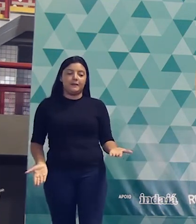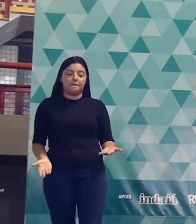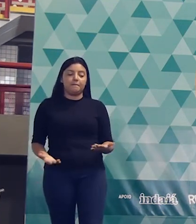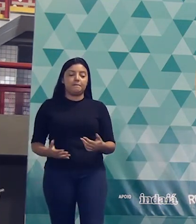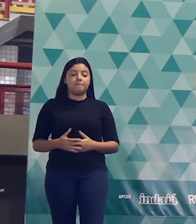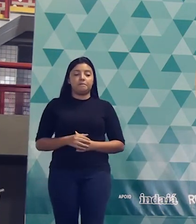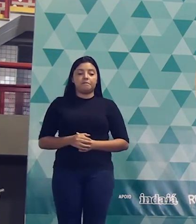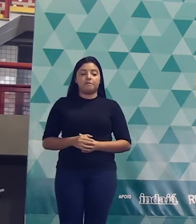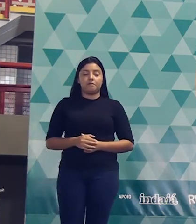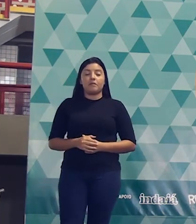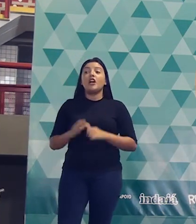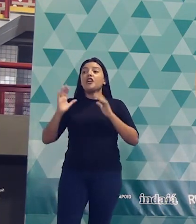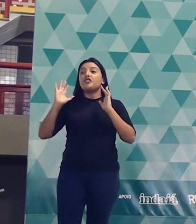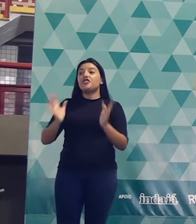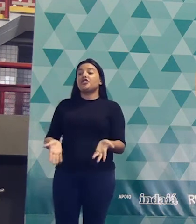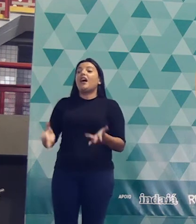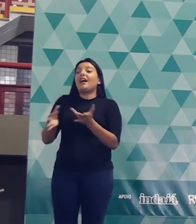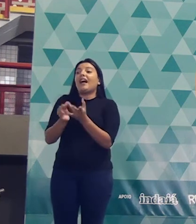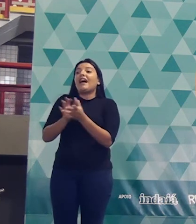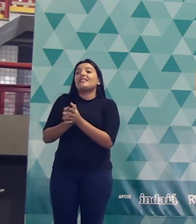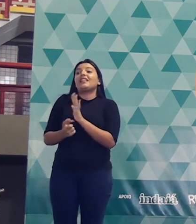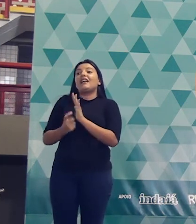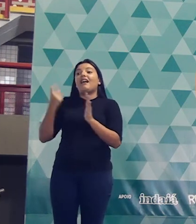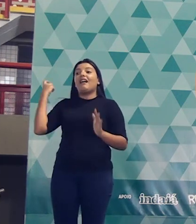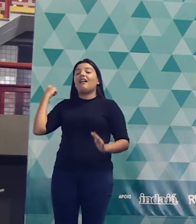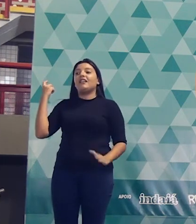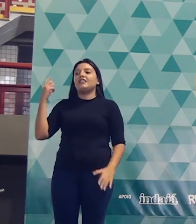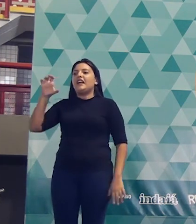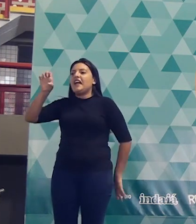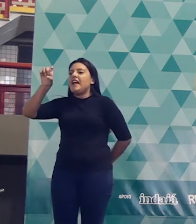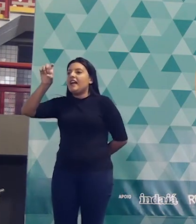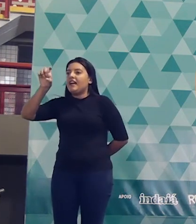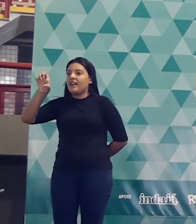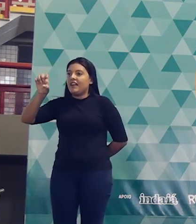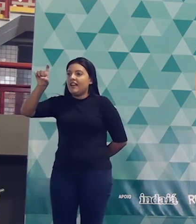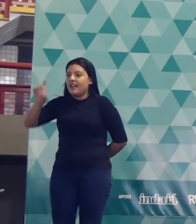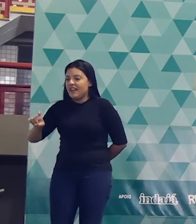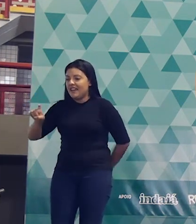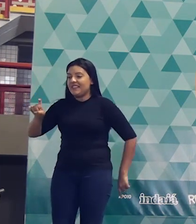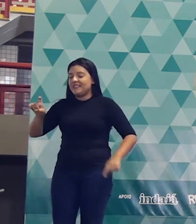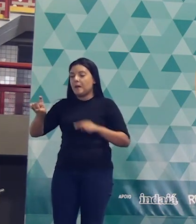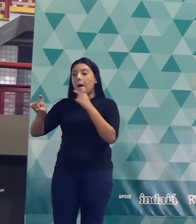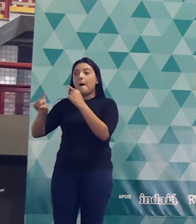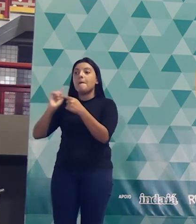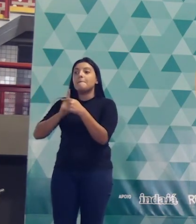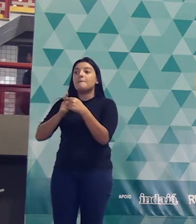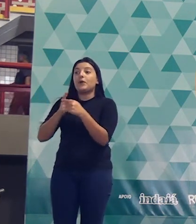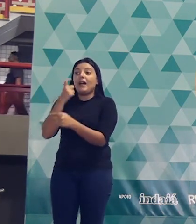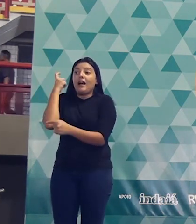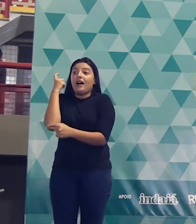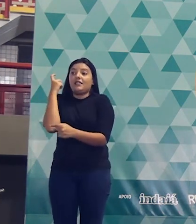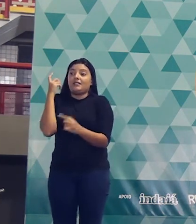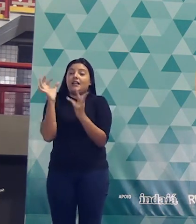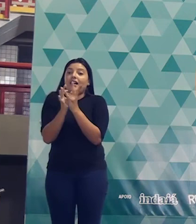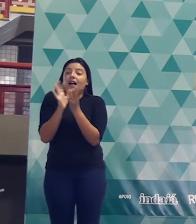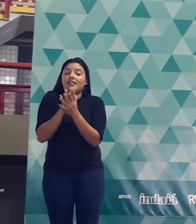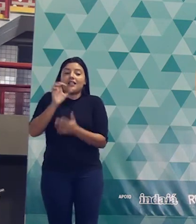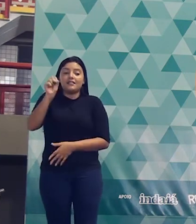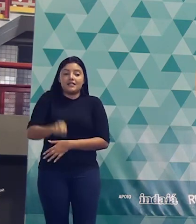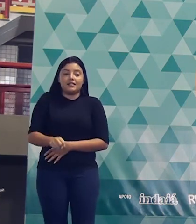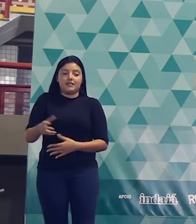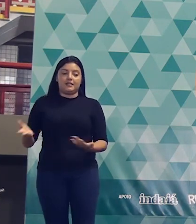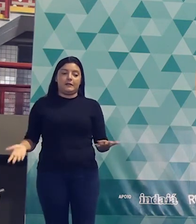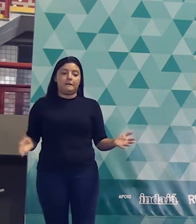pressuposto aí? É que já foi casada. Só tem ex-marido quem já foi casado, não é não? Esse é o pressuposto, entendeu? Letra